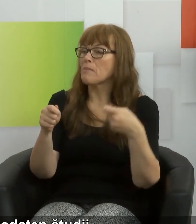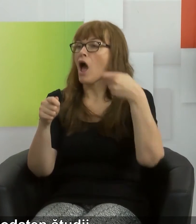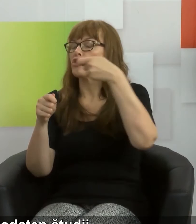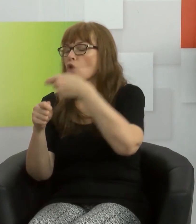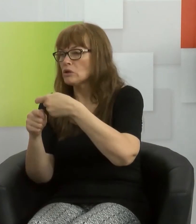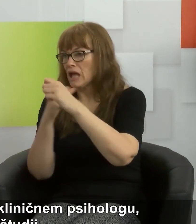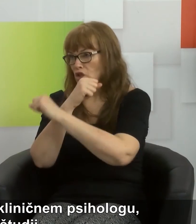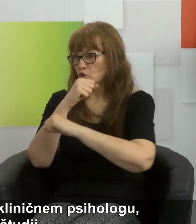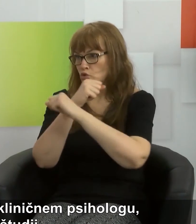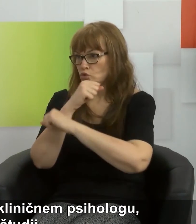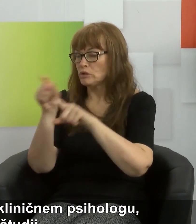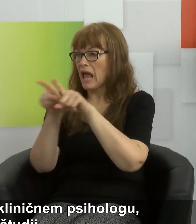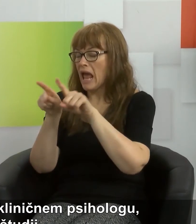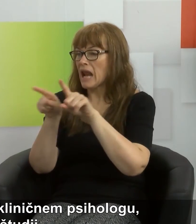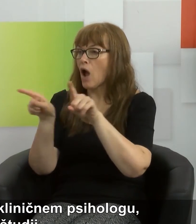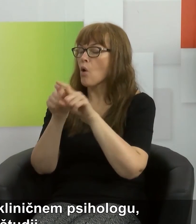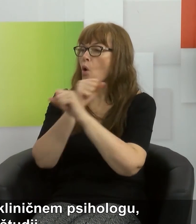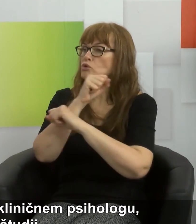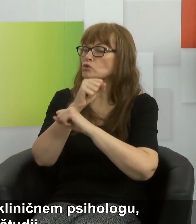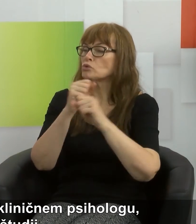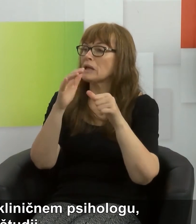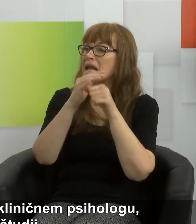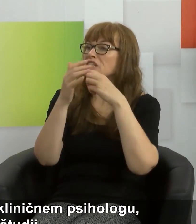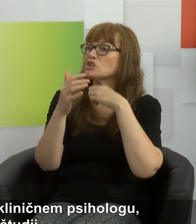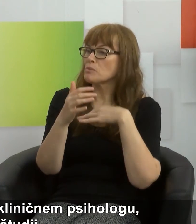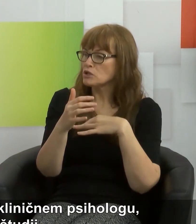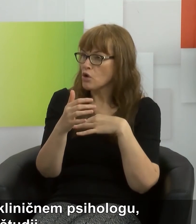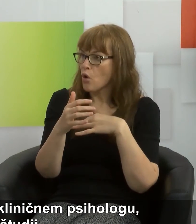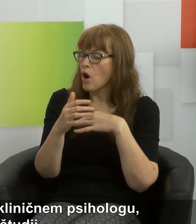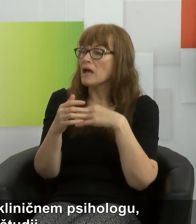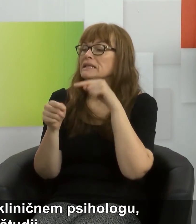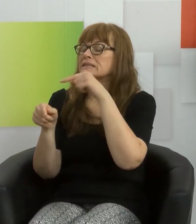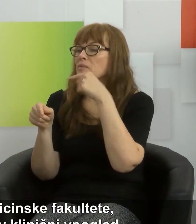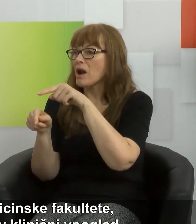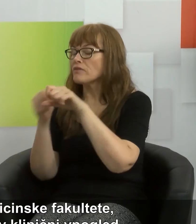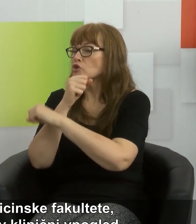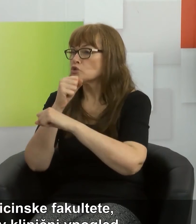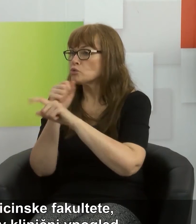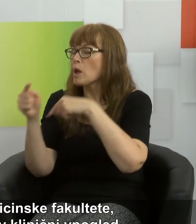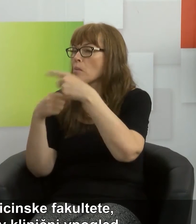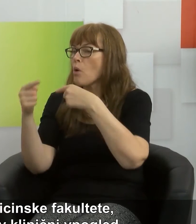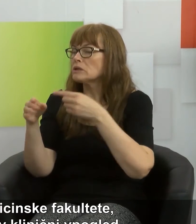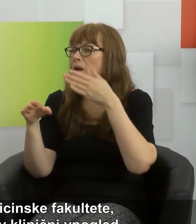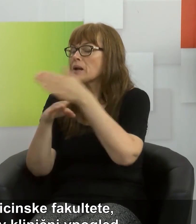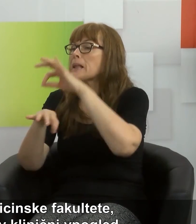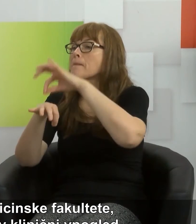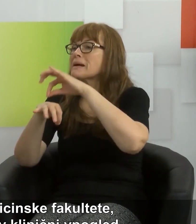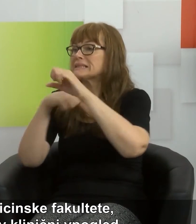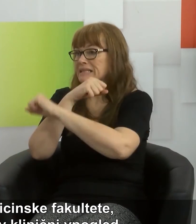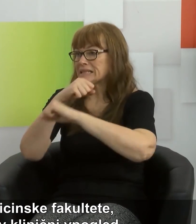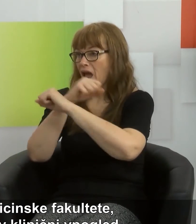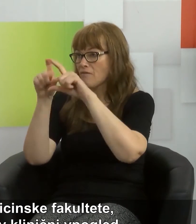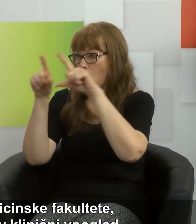dodaten študij, enako kot je študij pri kliničnem psihologu, se pravi študij, ki poteka preko medicinske